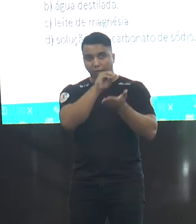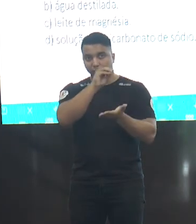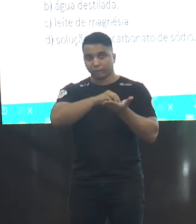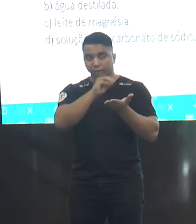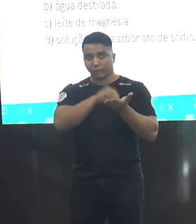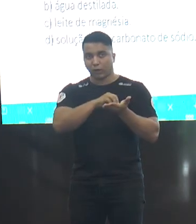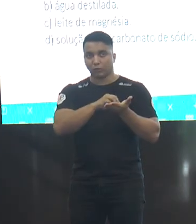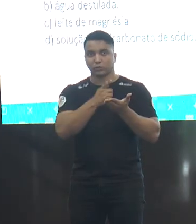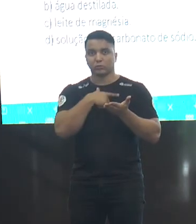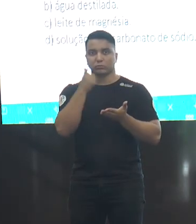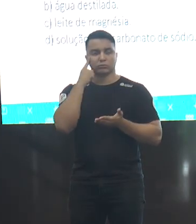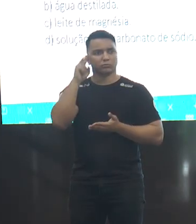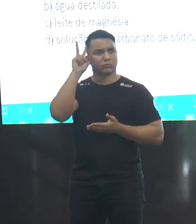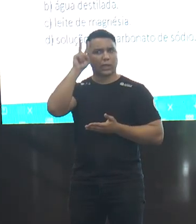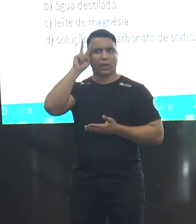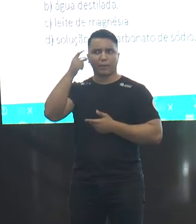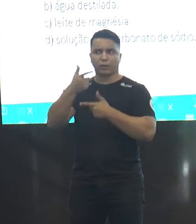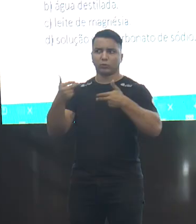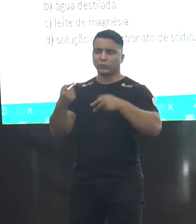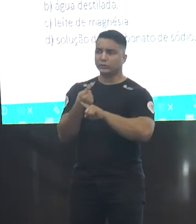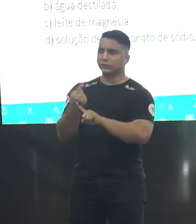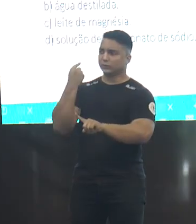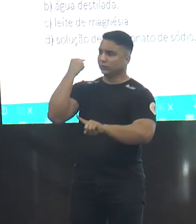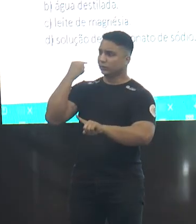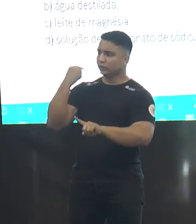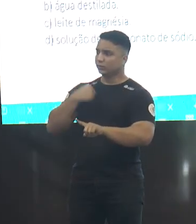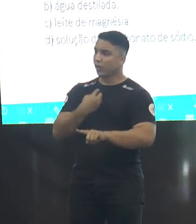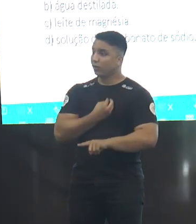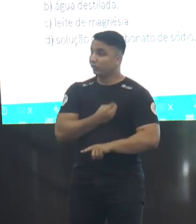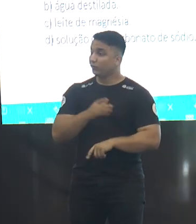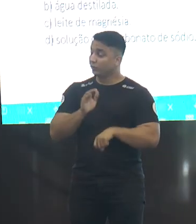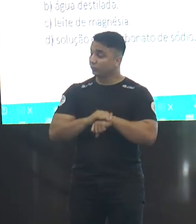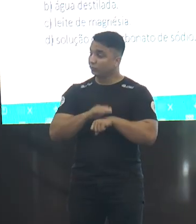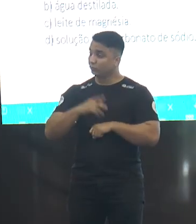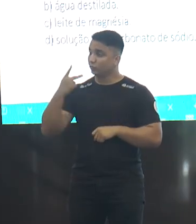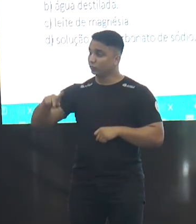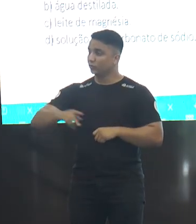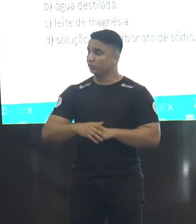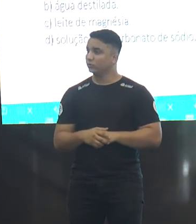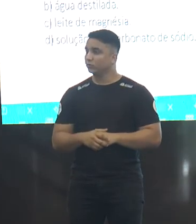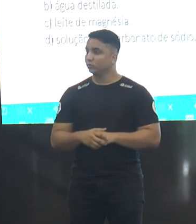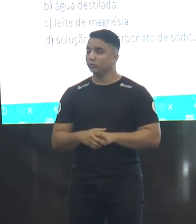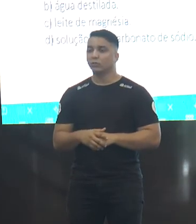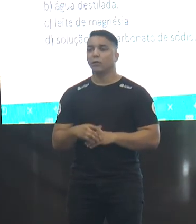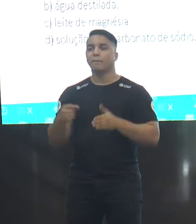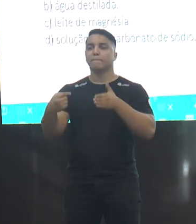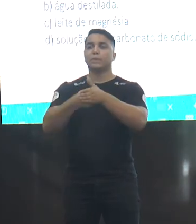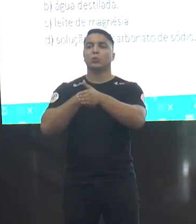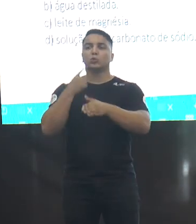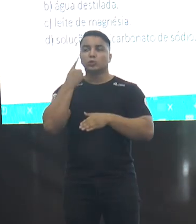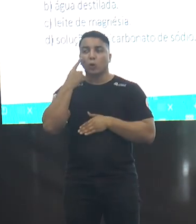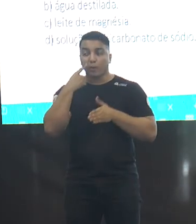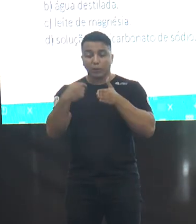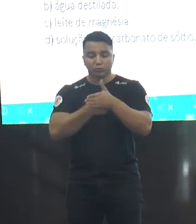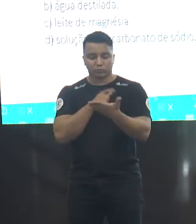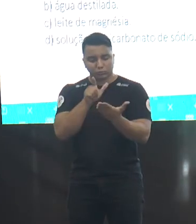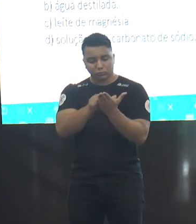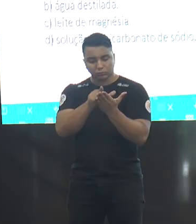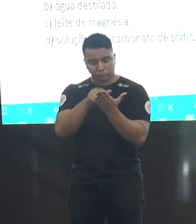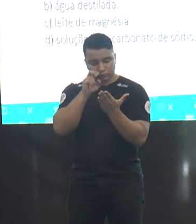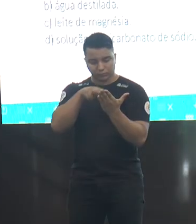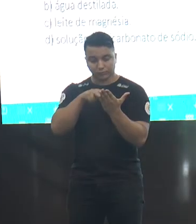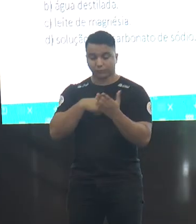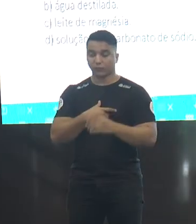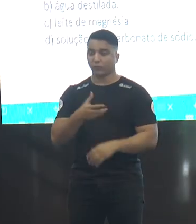vocês sobra vivência, sobra vida. A pergunta que me fizeram aqui: